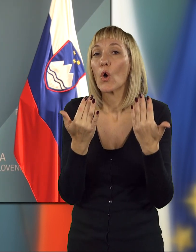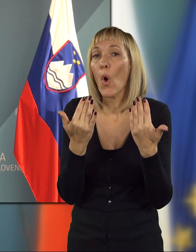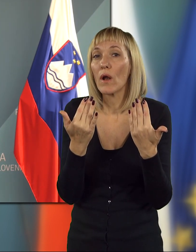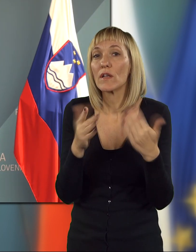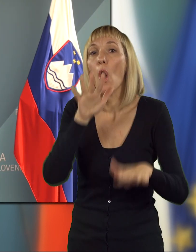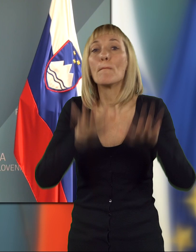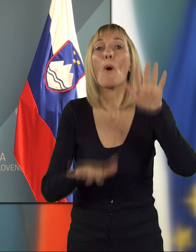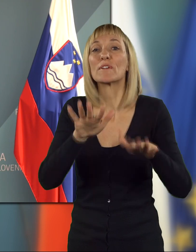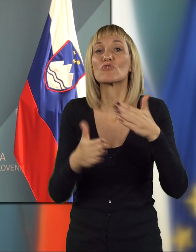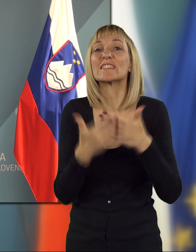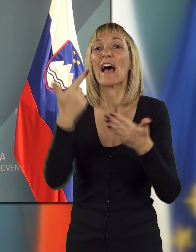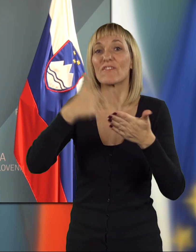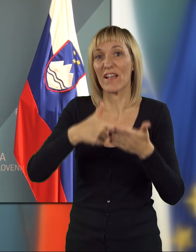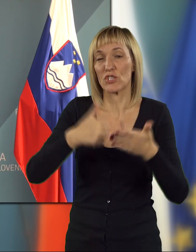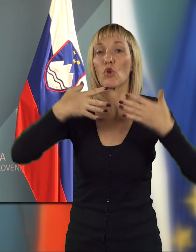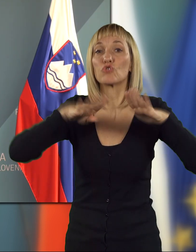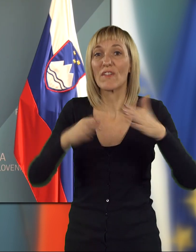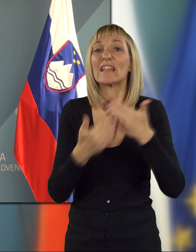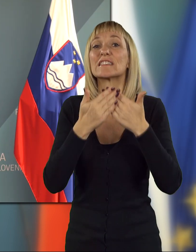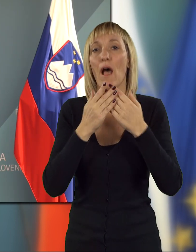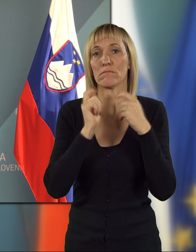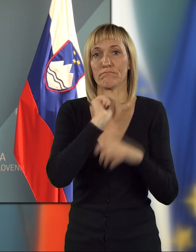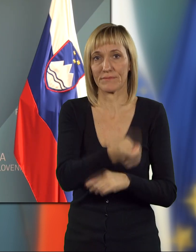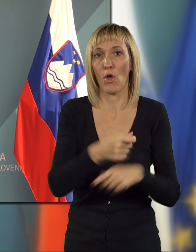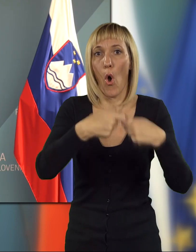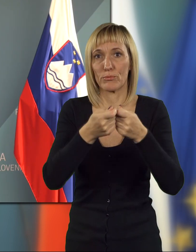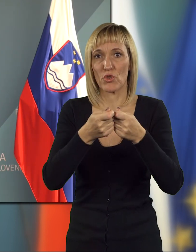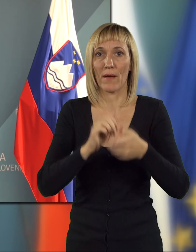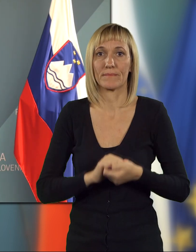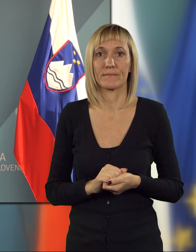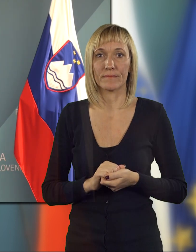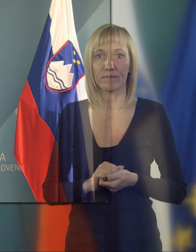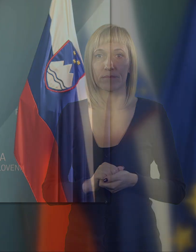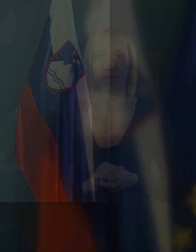podlagi tega dialoga se bo videlo, kolikšna bo povprečnina za leto 2019.